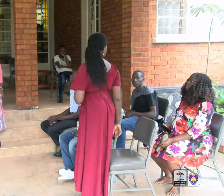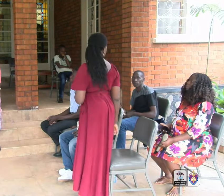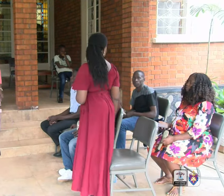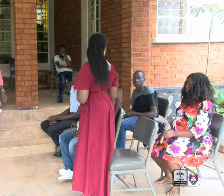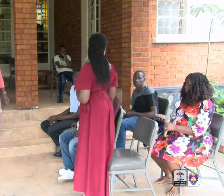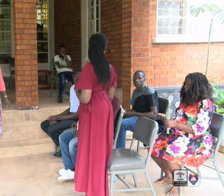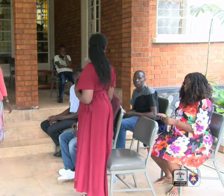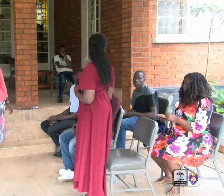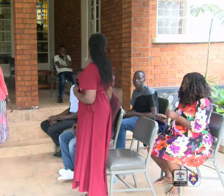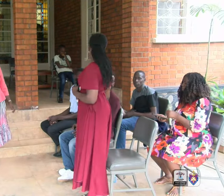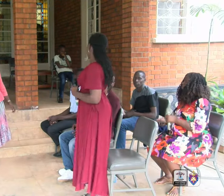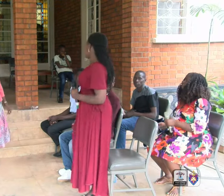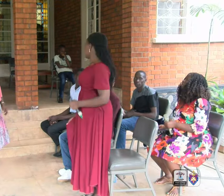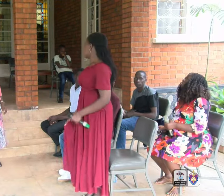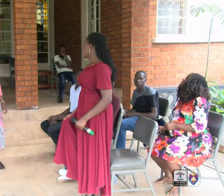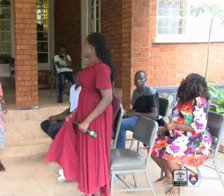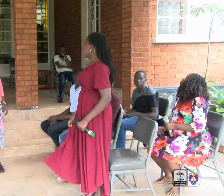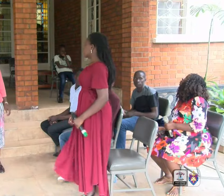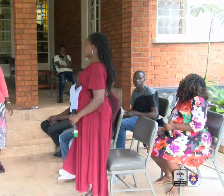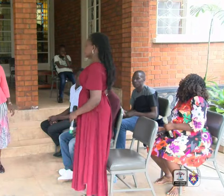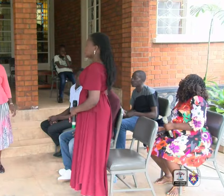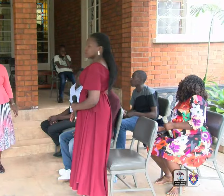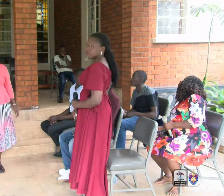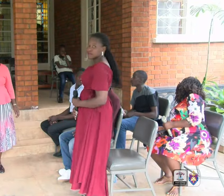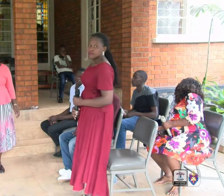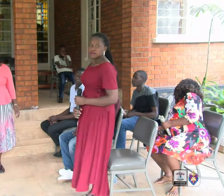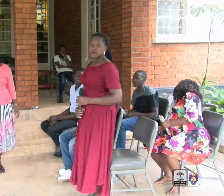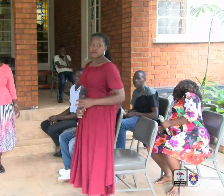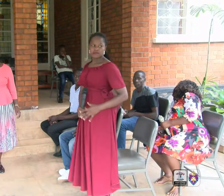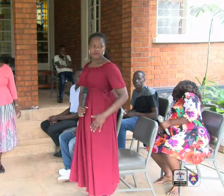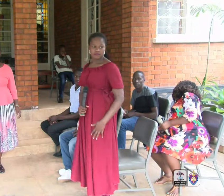Yokaana 14:6 Bible yili.